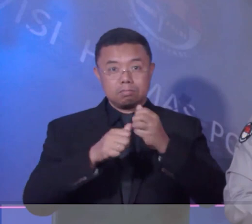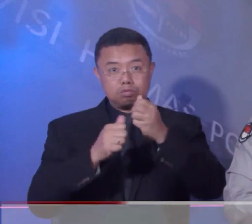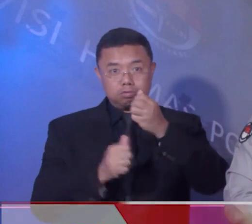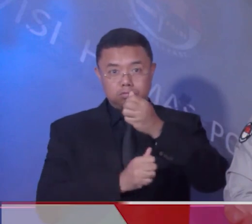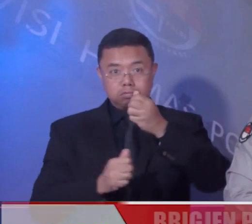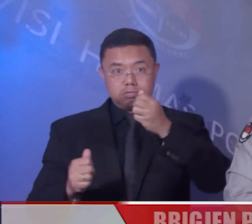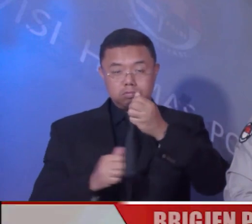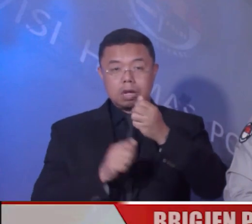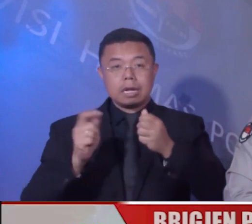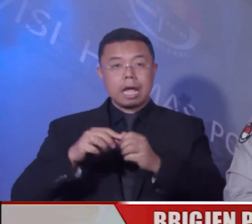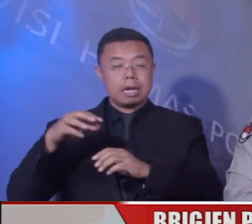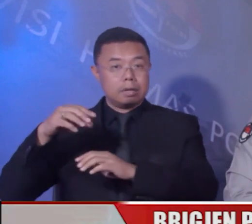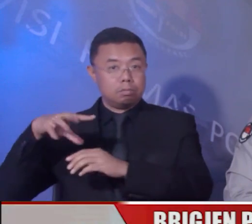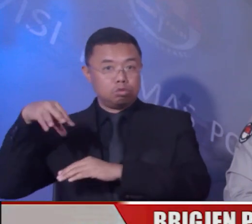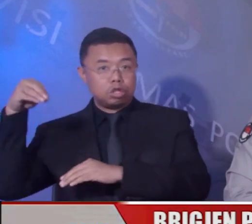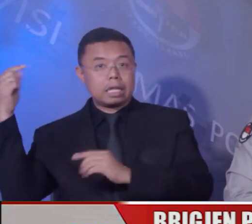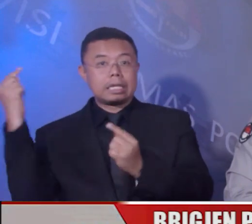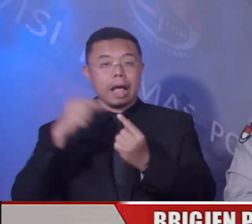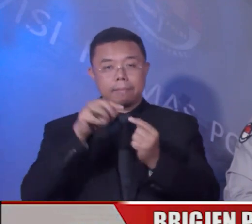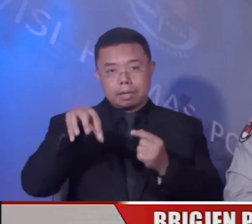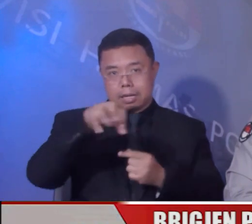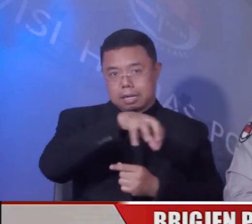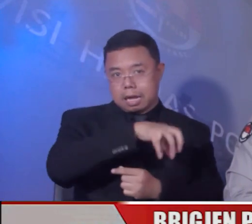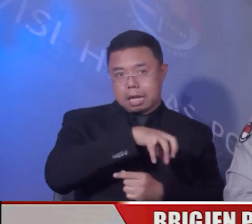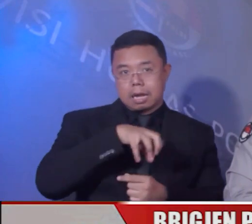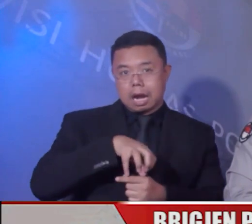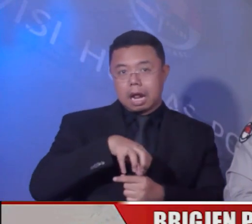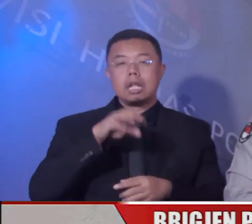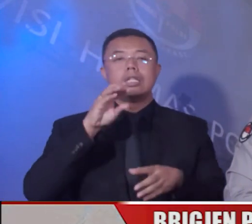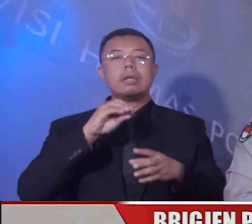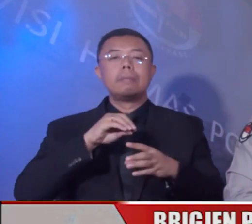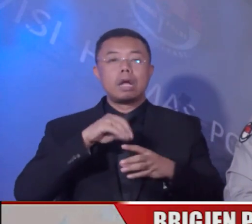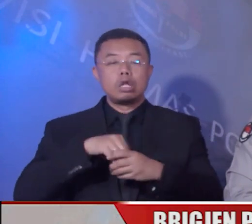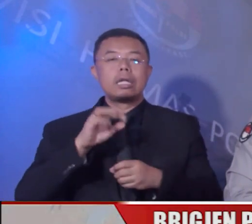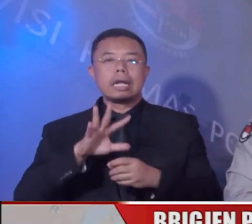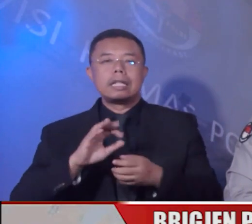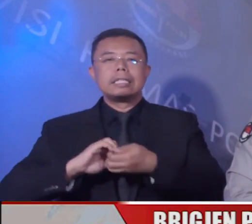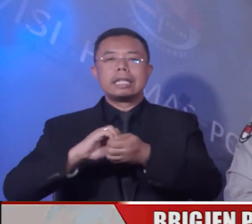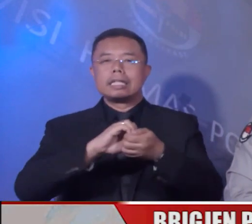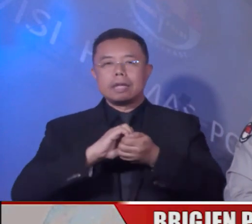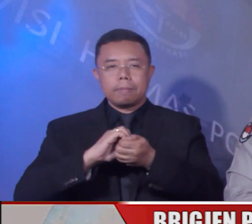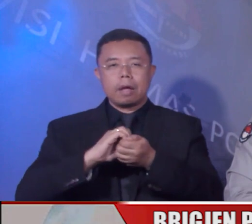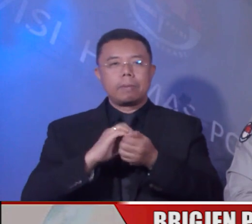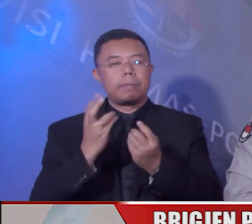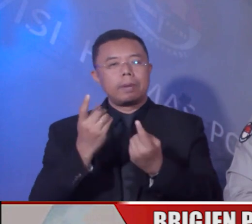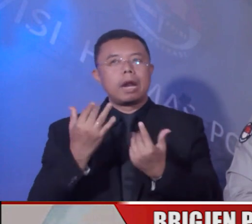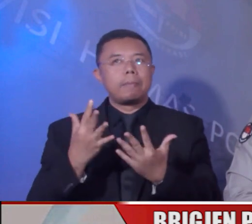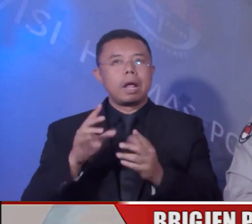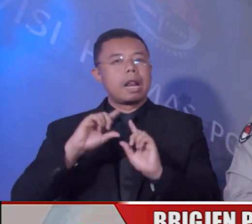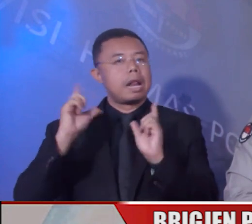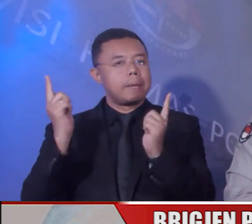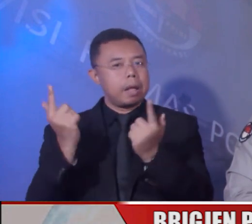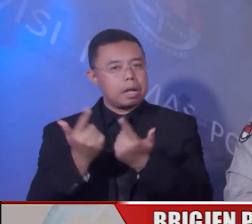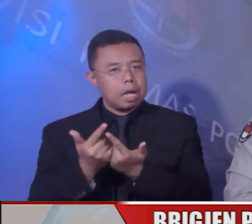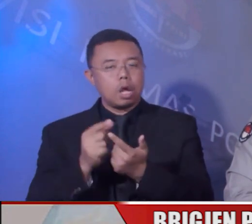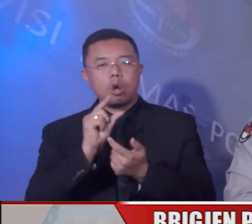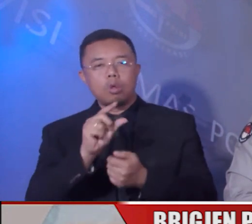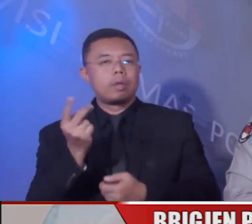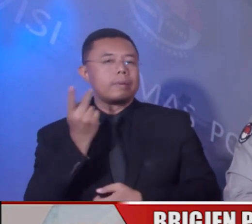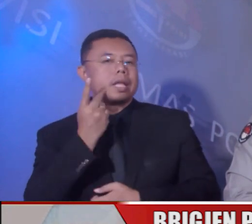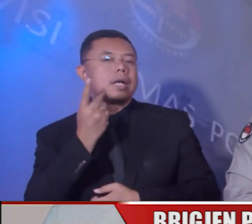dari tingkat Mabes hingga tingkat persejaran serta akan berkolaborasi dengan stakeholder